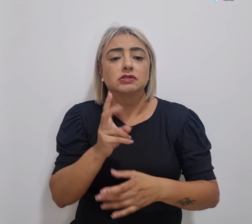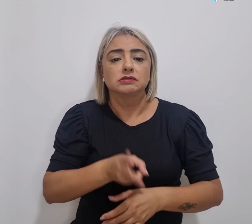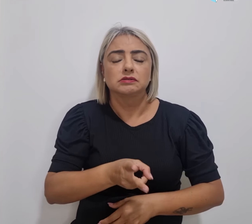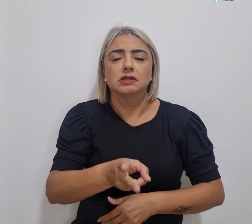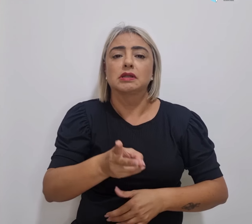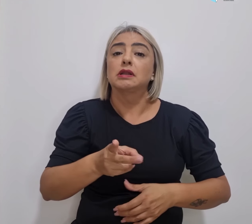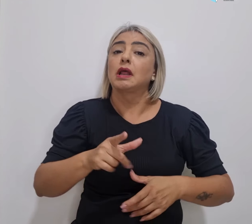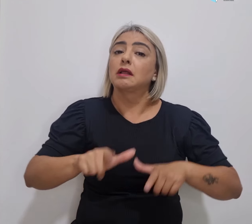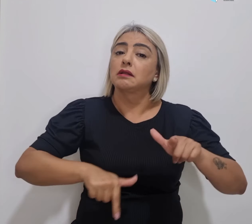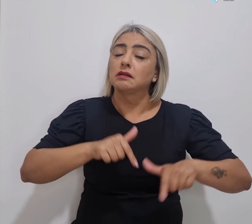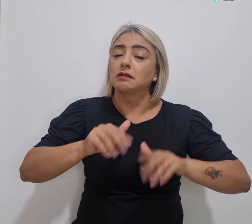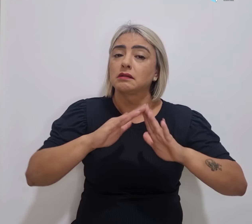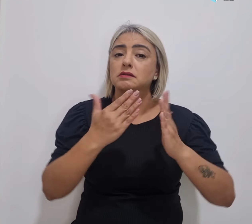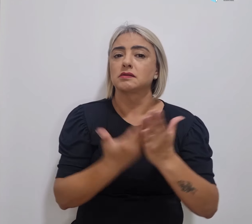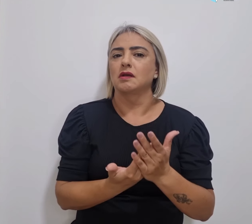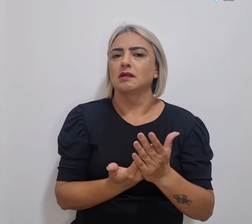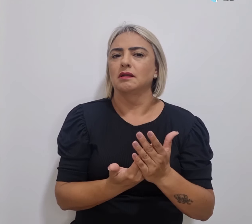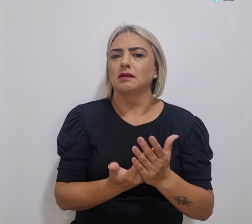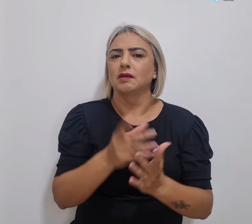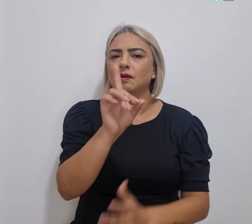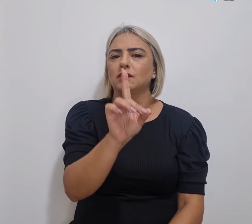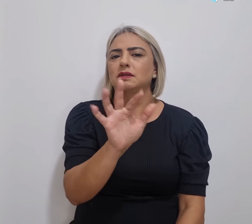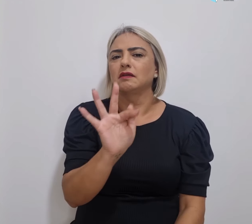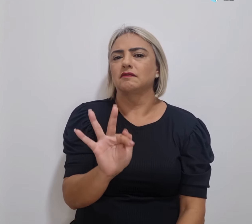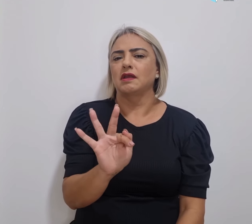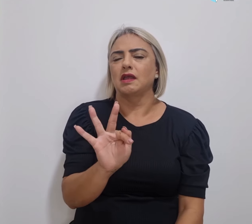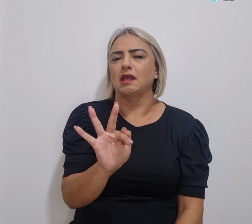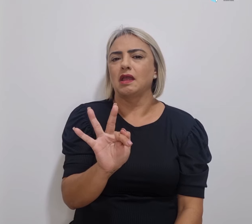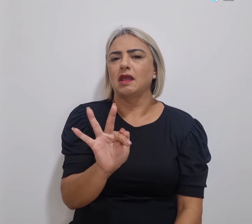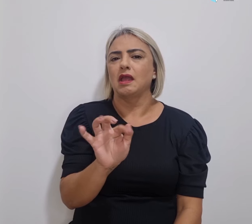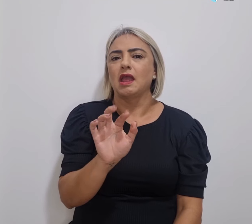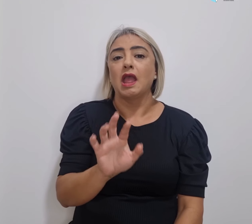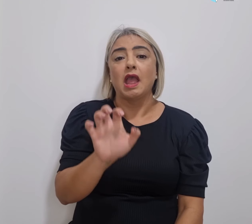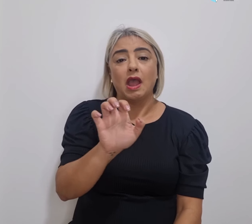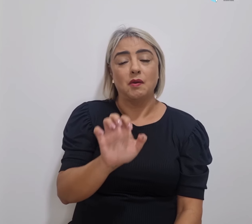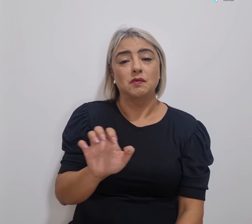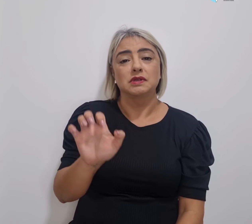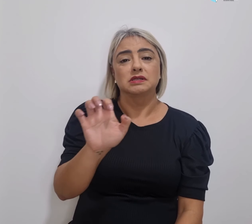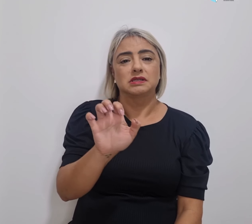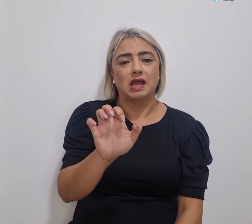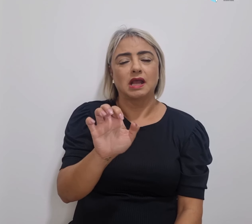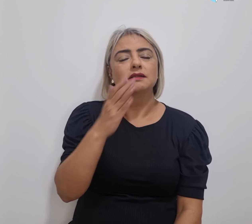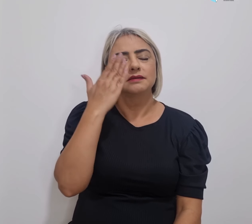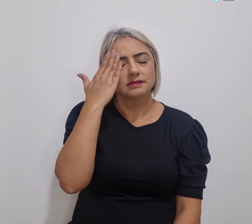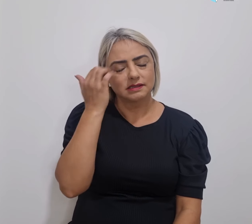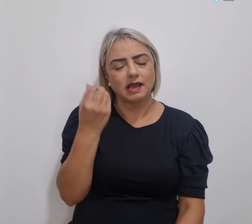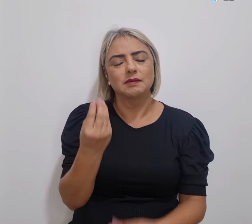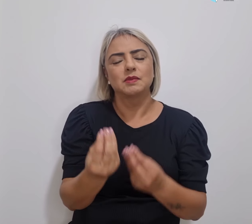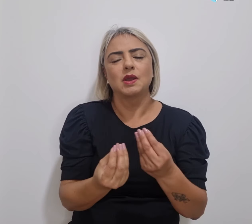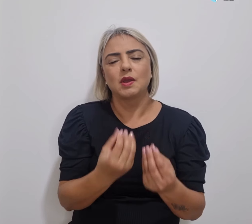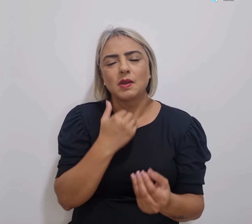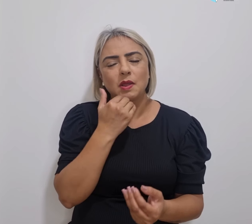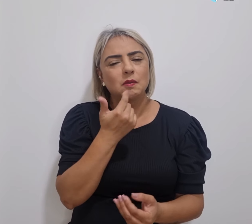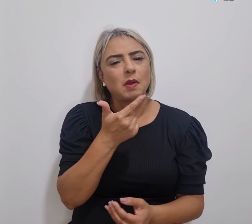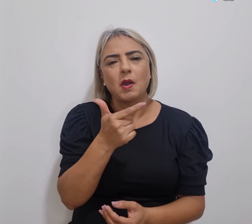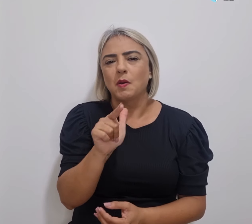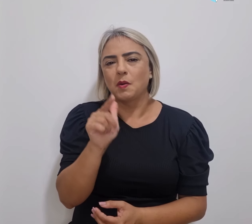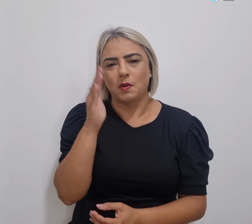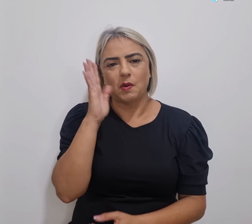O Distrito Federal é uma unidade de federação que sabe, como nenhuma outra, como fazê